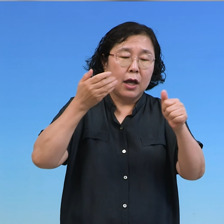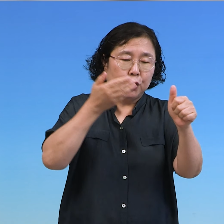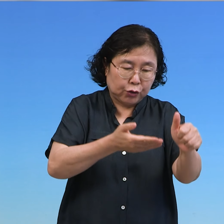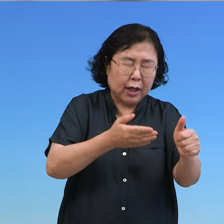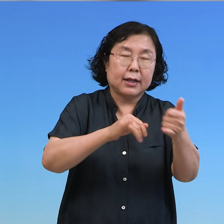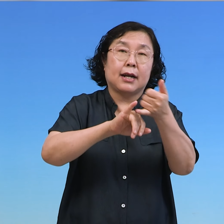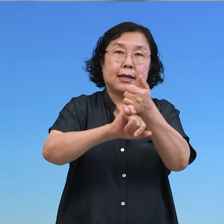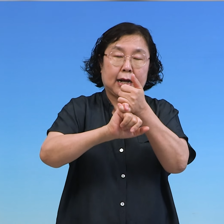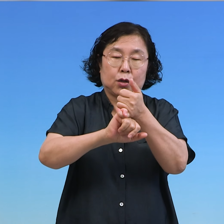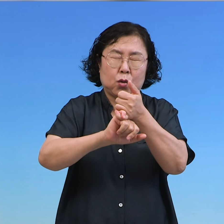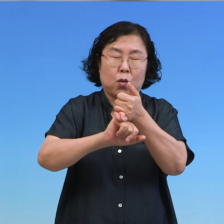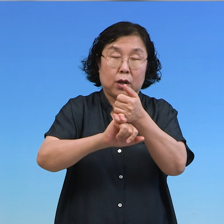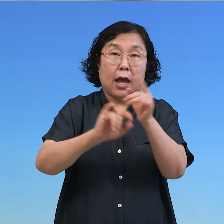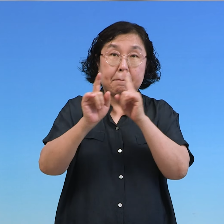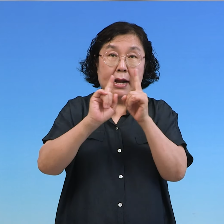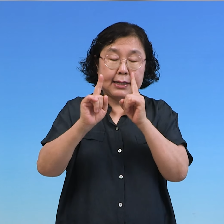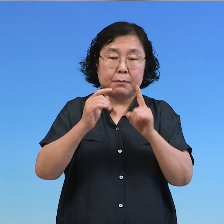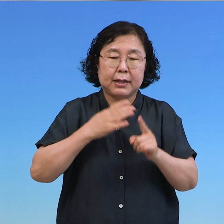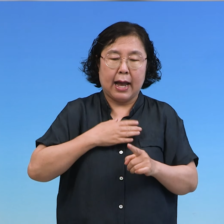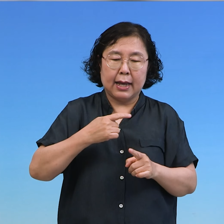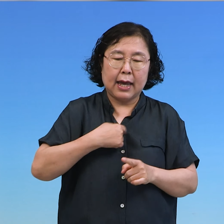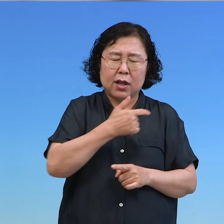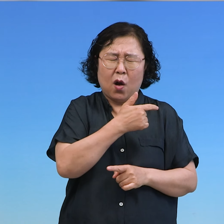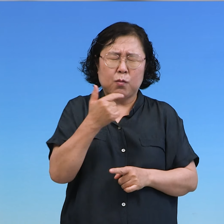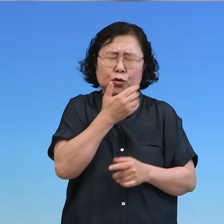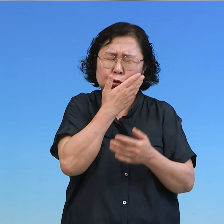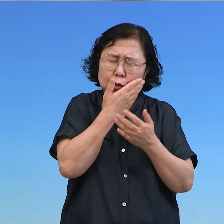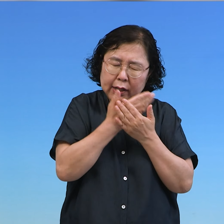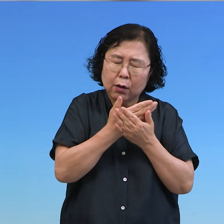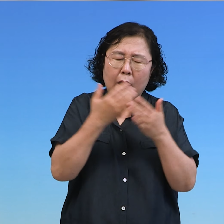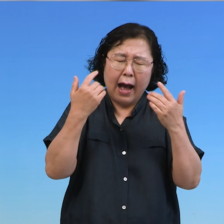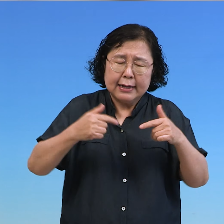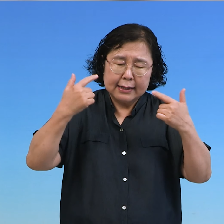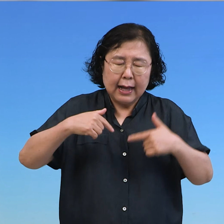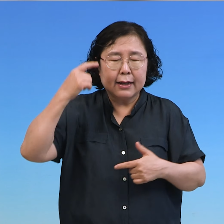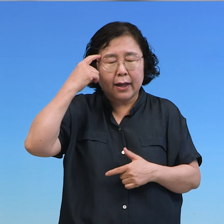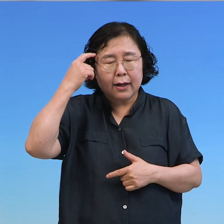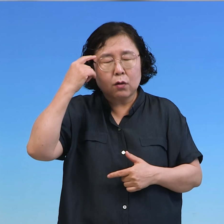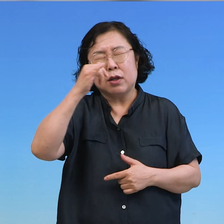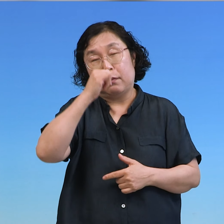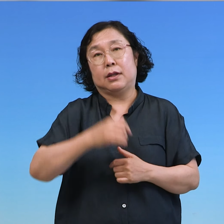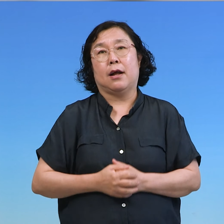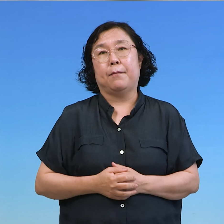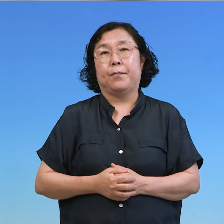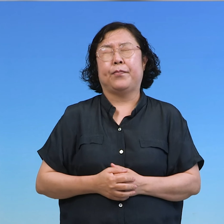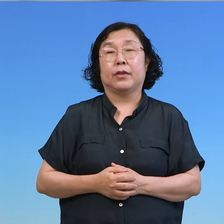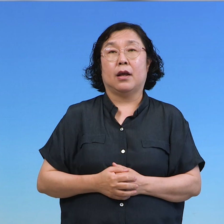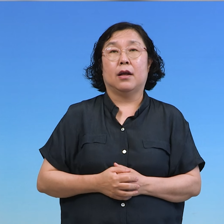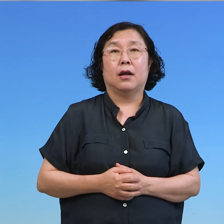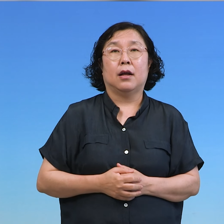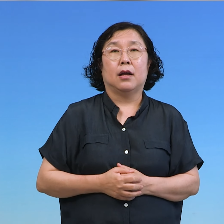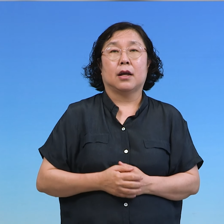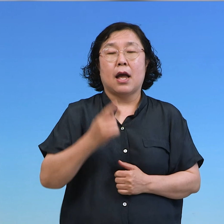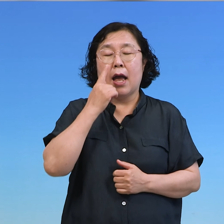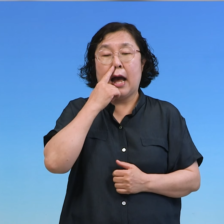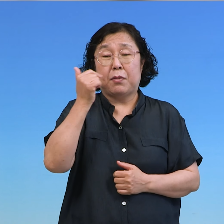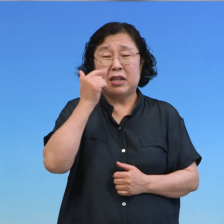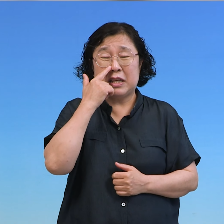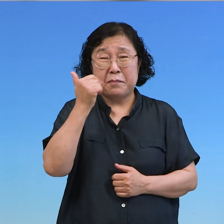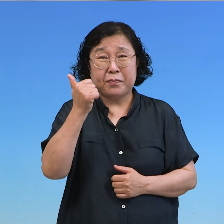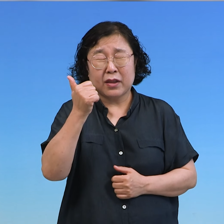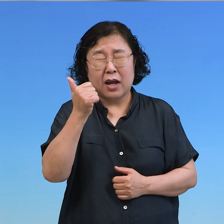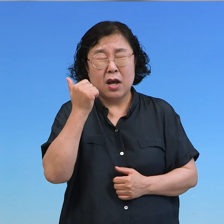제게 굉장히 중요한 역량을 미칩니다 그래서 아까 연로하신 아버님 목사님은 아이고